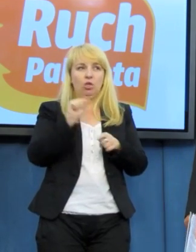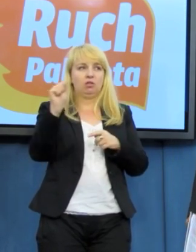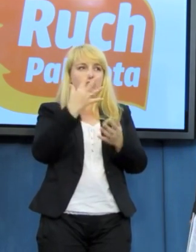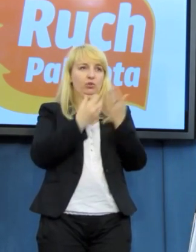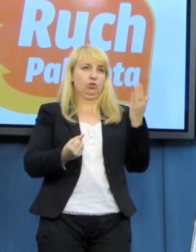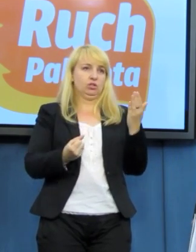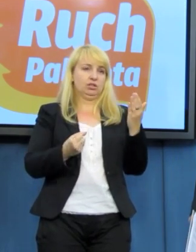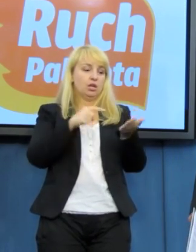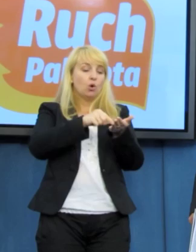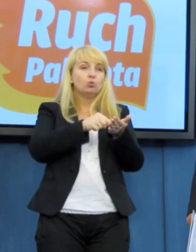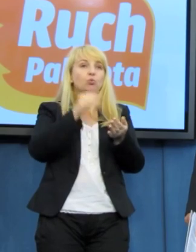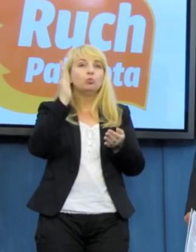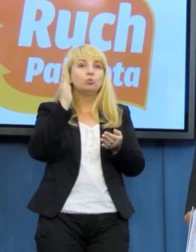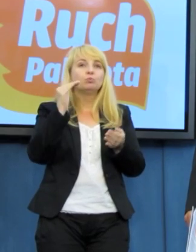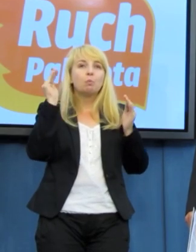kształtowane, tworzone prawo.